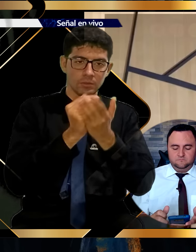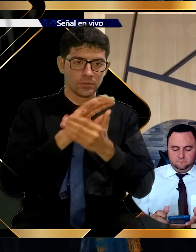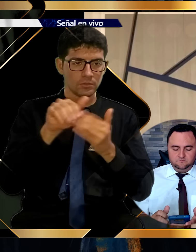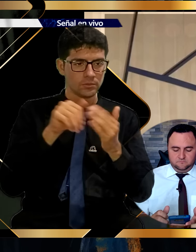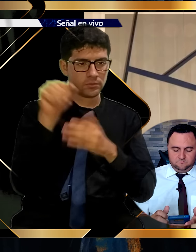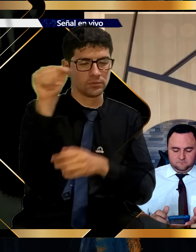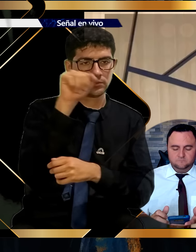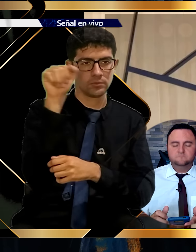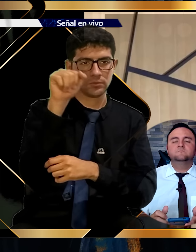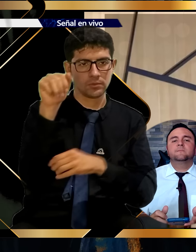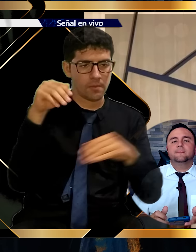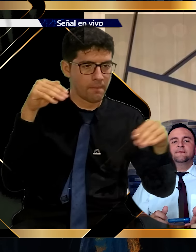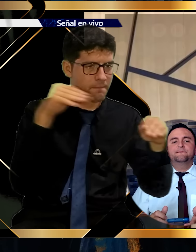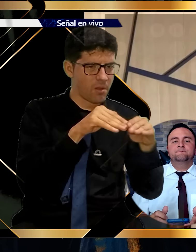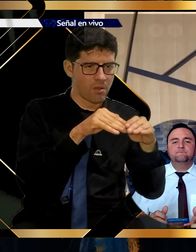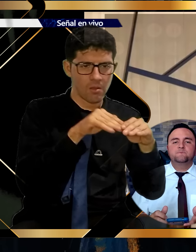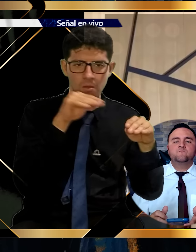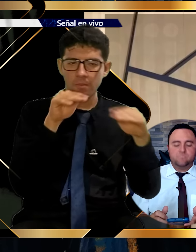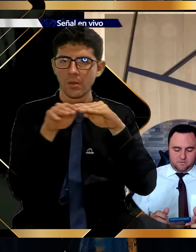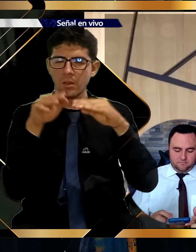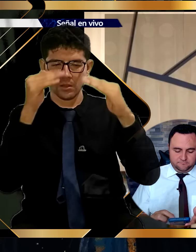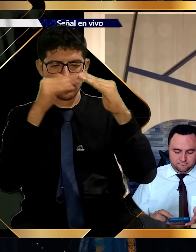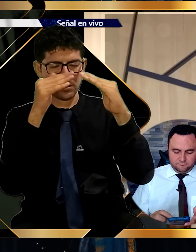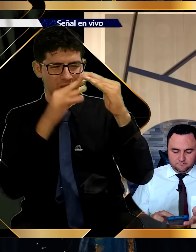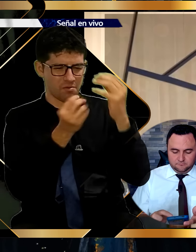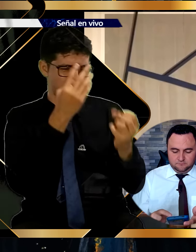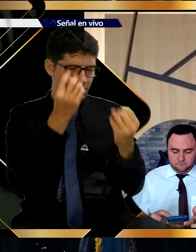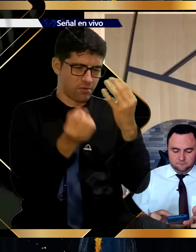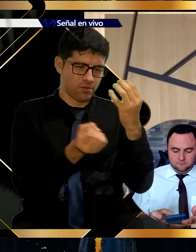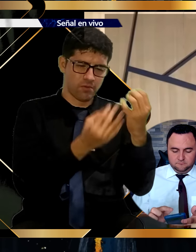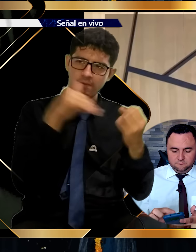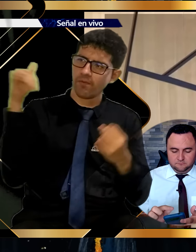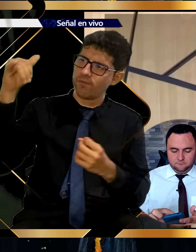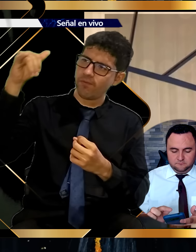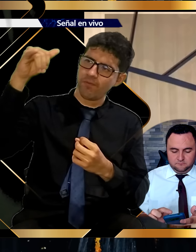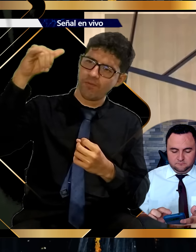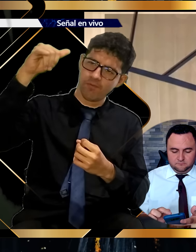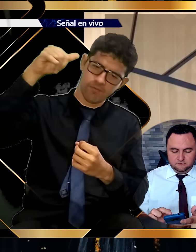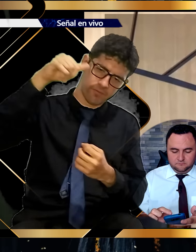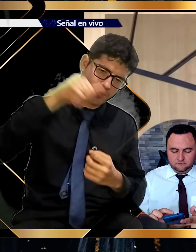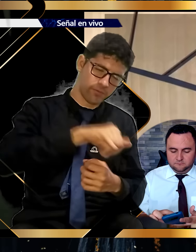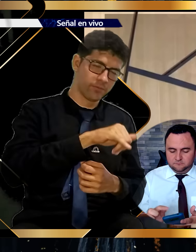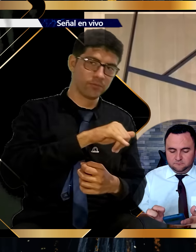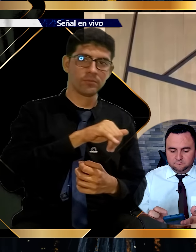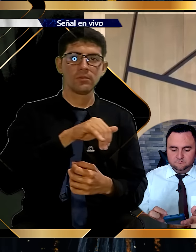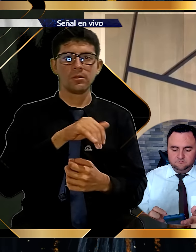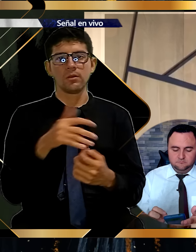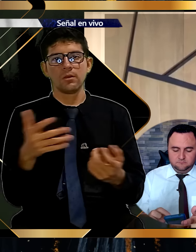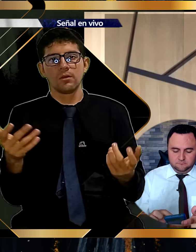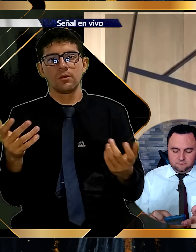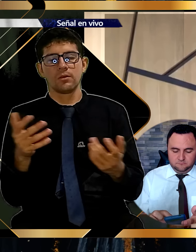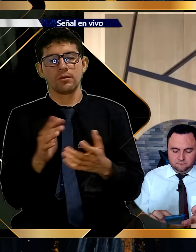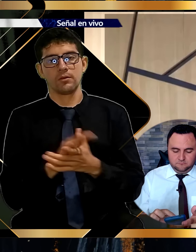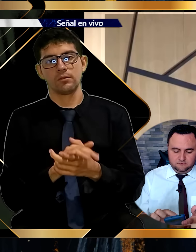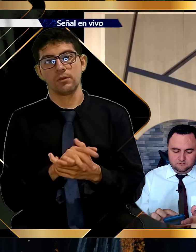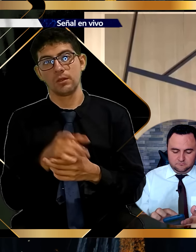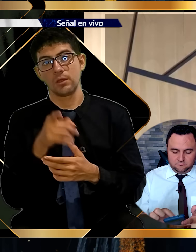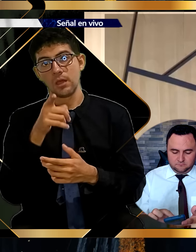Las casas se incendian. La gente está aterrada. Y el niño está aterrado. Usted lo tiene